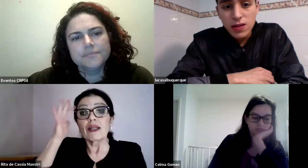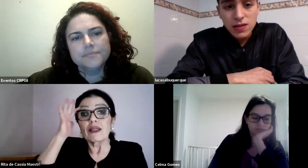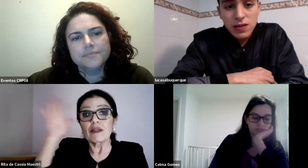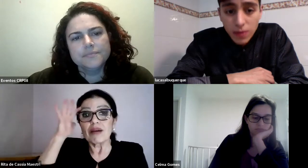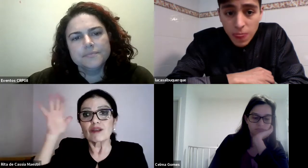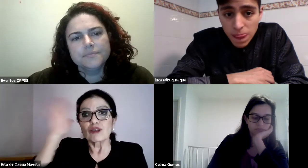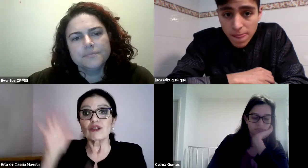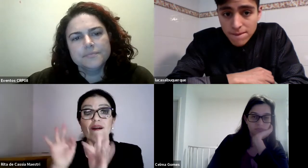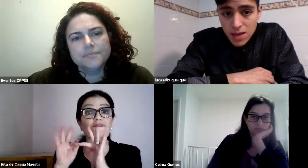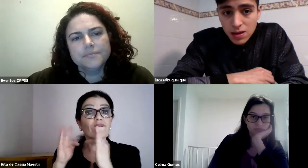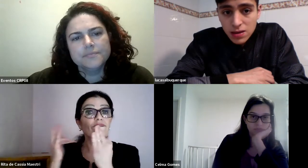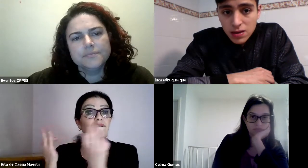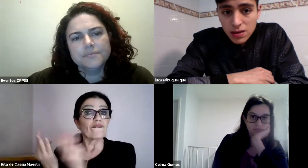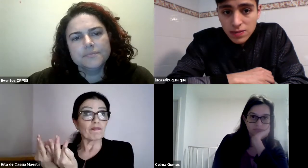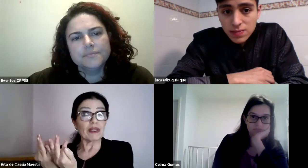a oralização.